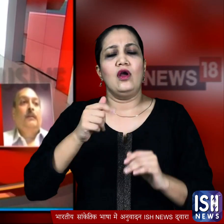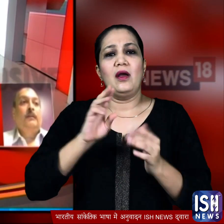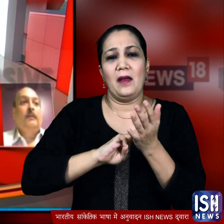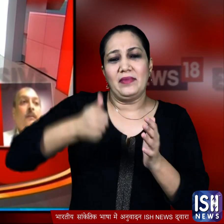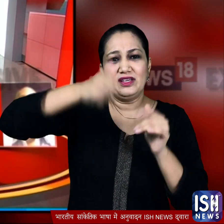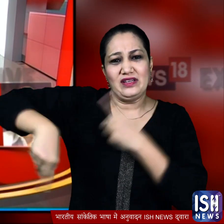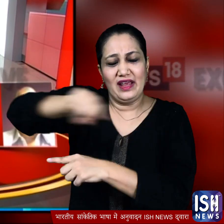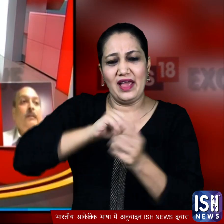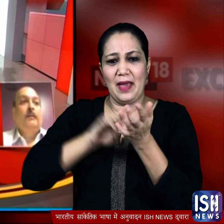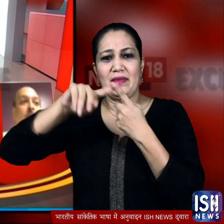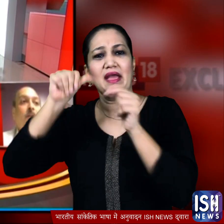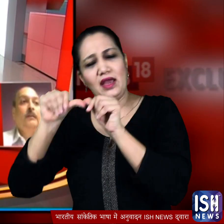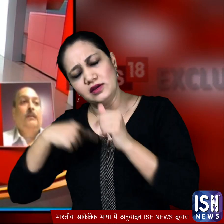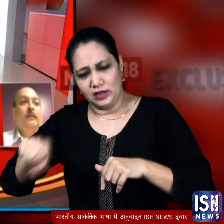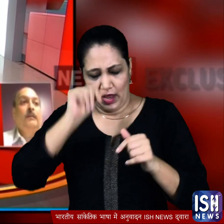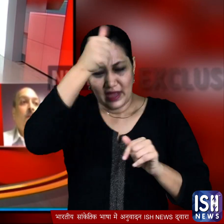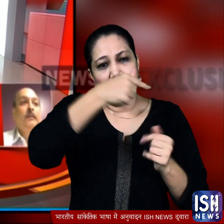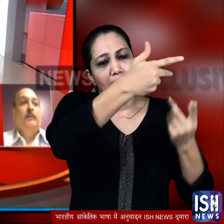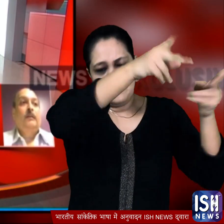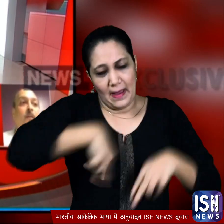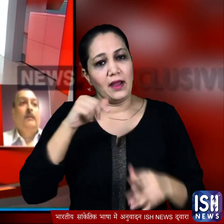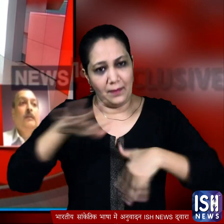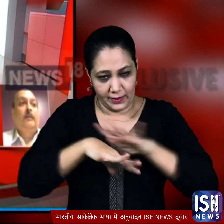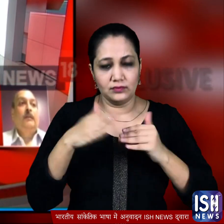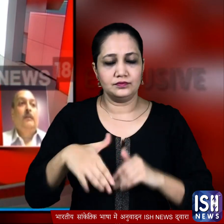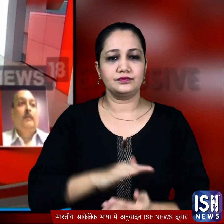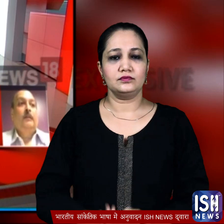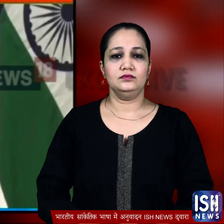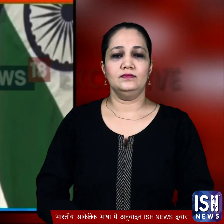मंत्रालय ने साफ किया है कि मेहुल को भारत लाने के लिए कोशिशें जारी हैं।